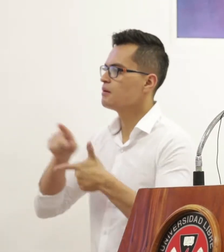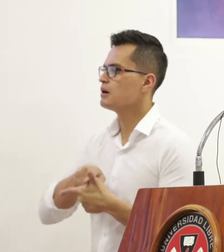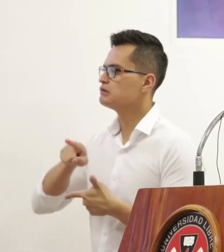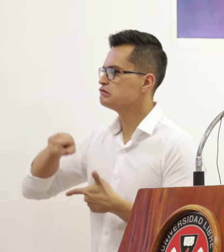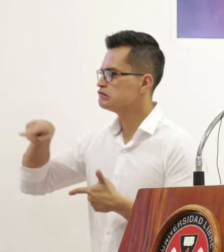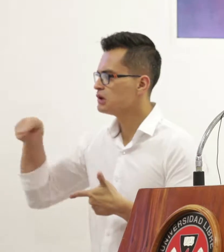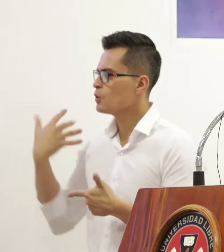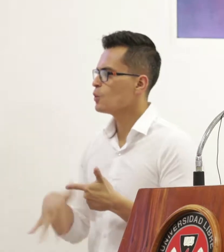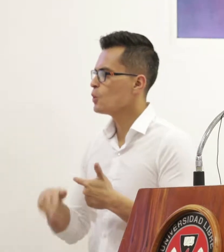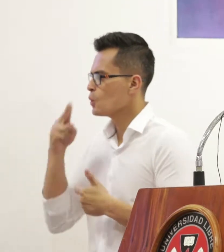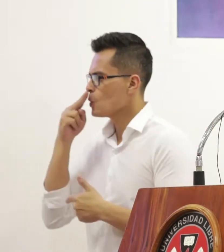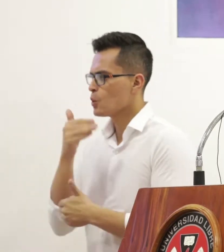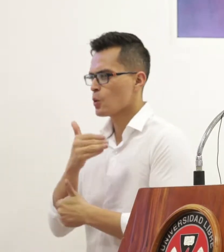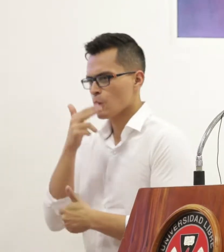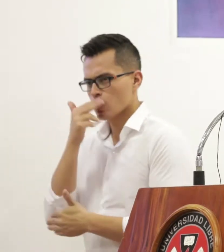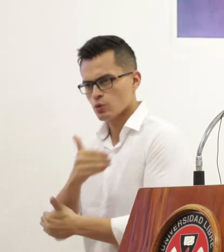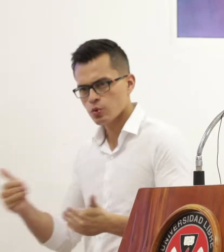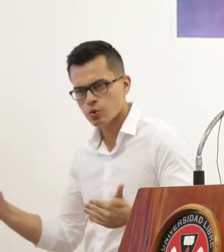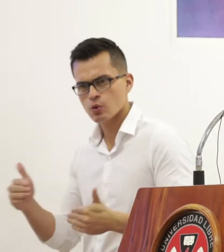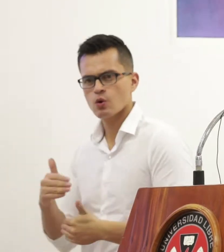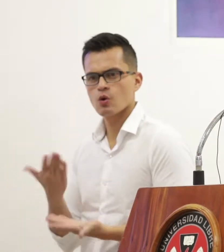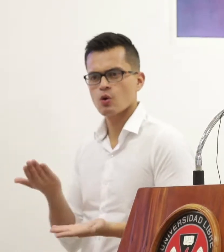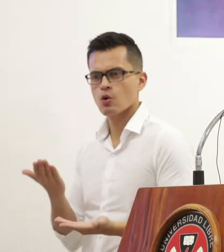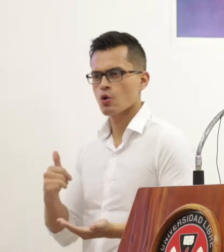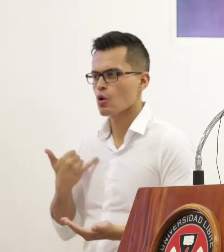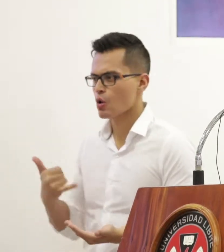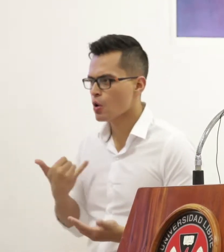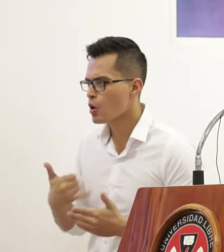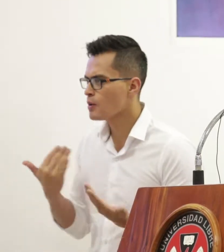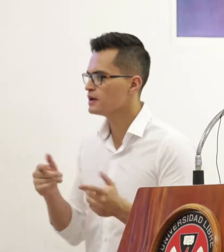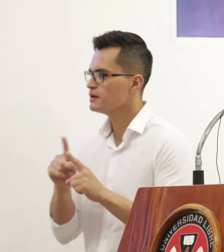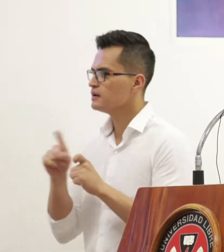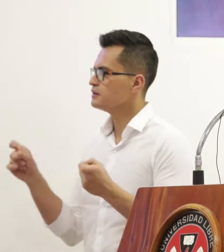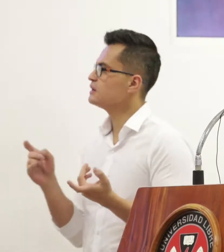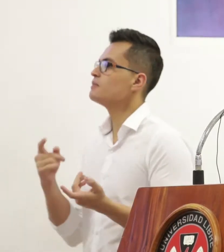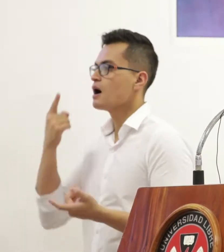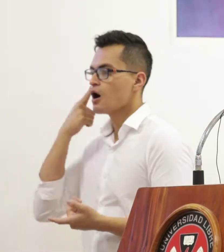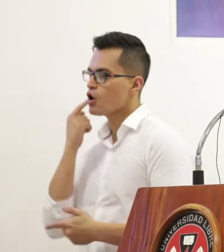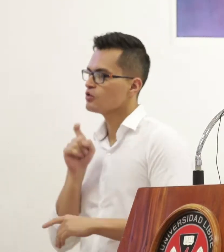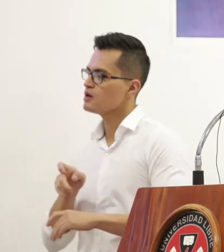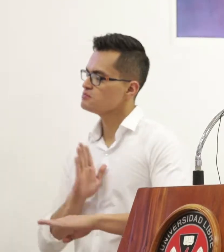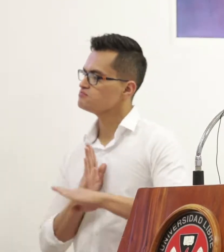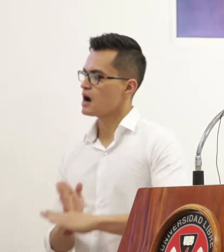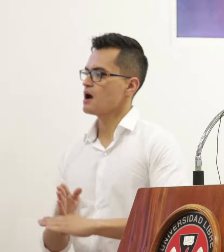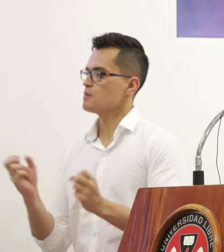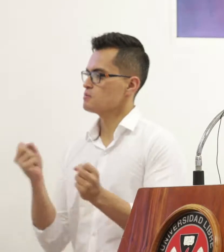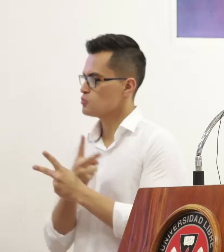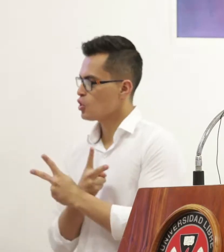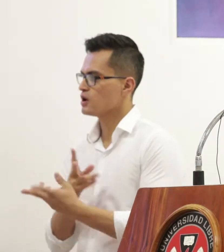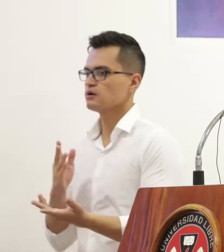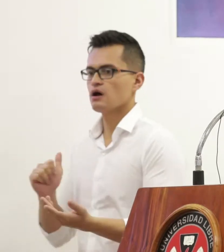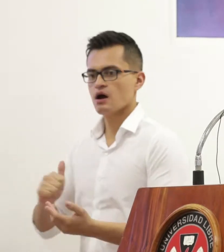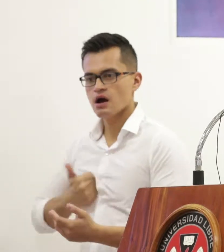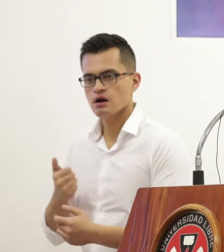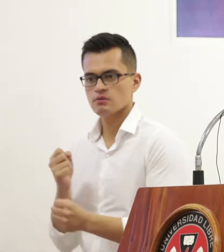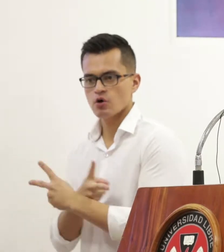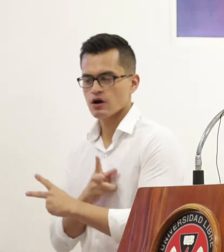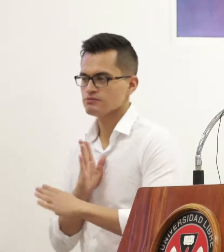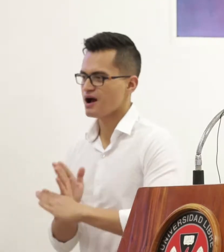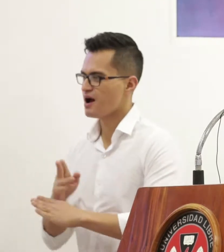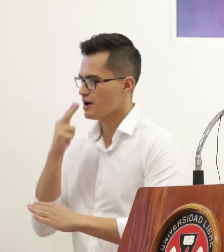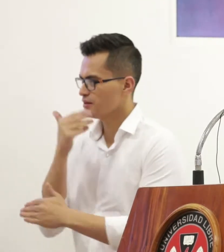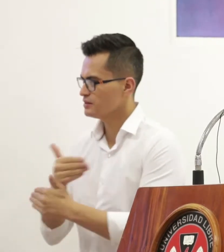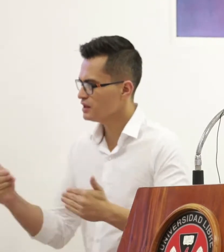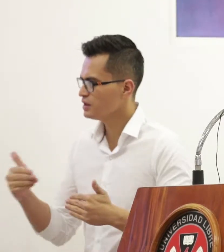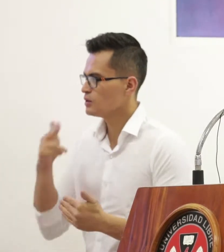los niños, niñas, adolescentes, y en contra de la violencia y el abuso de toda naturaleza y el ejercicio de la violencia contra